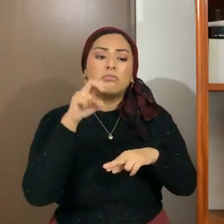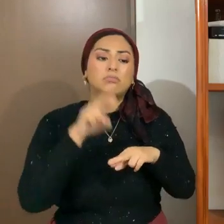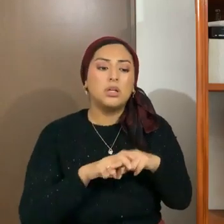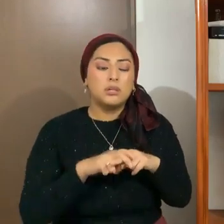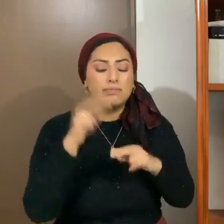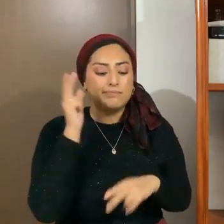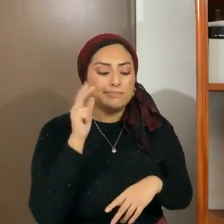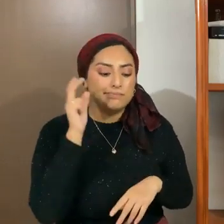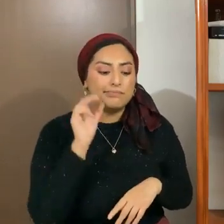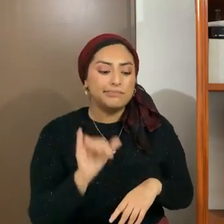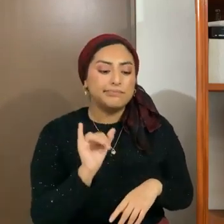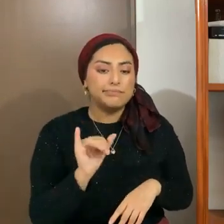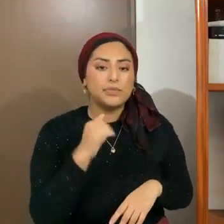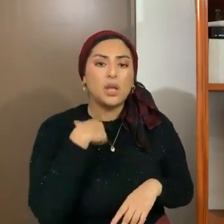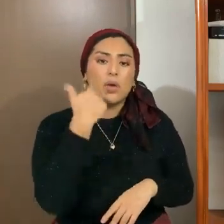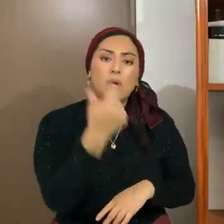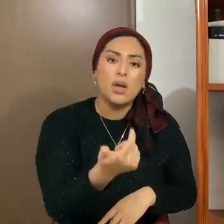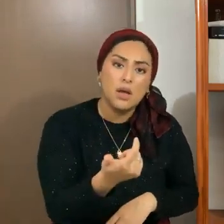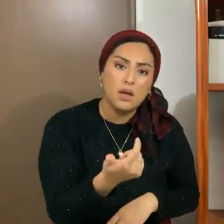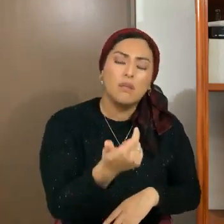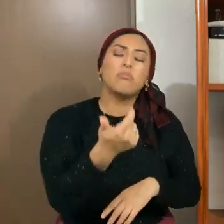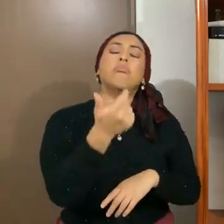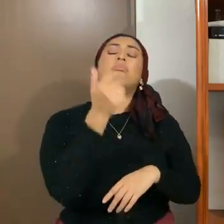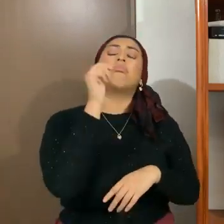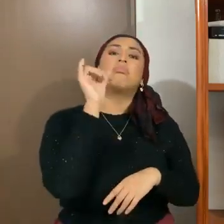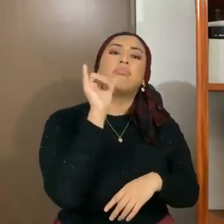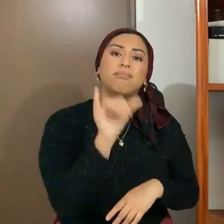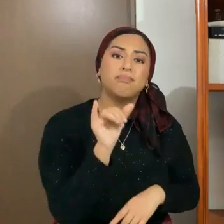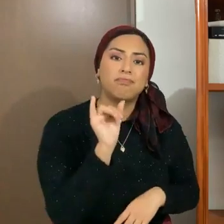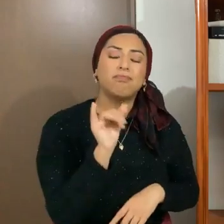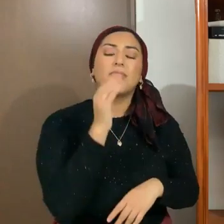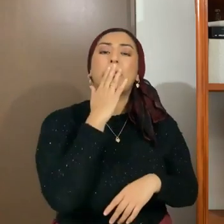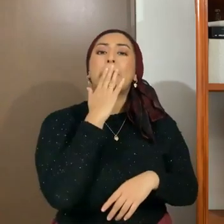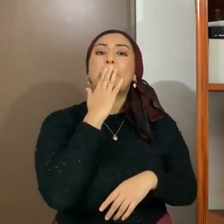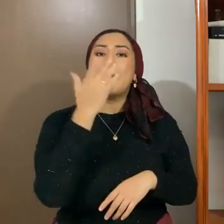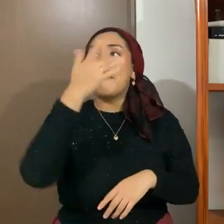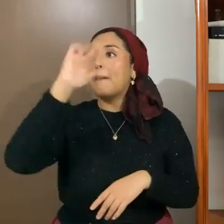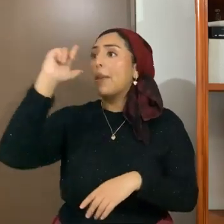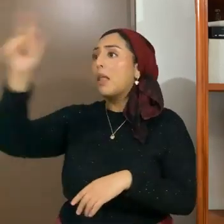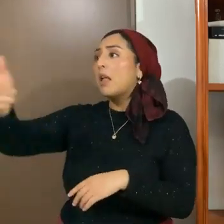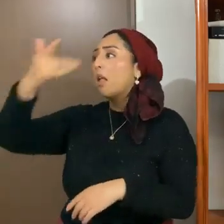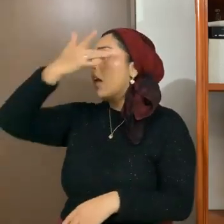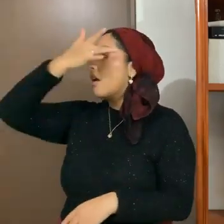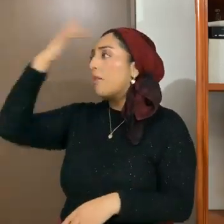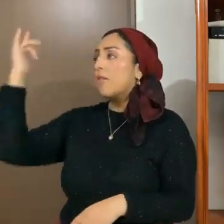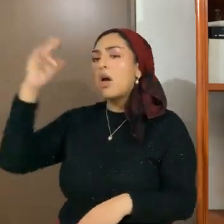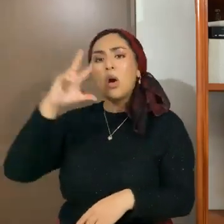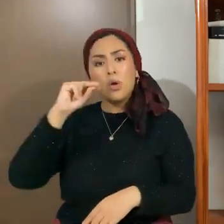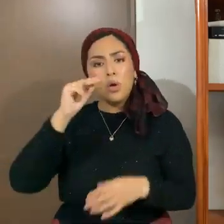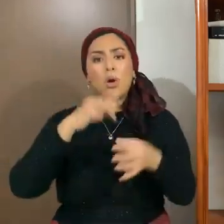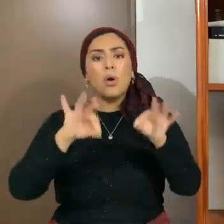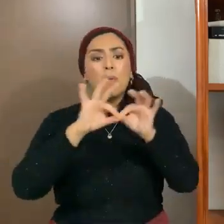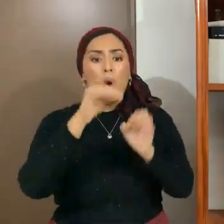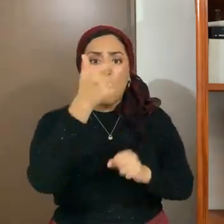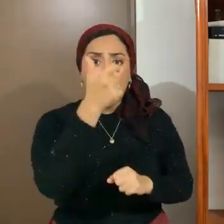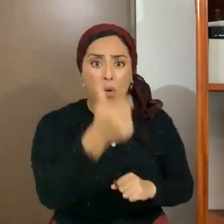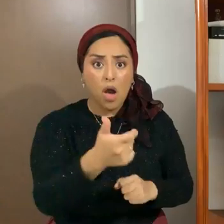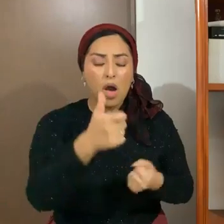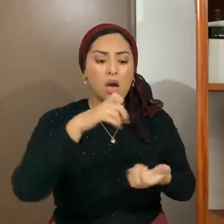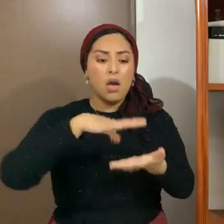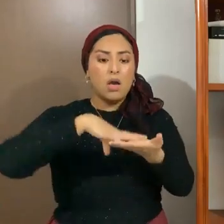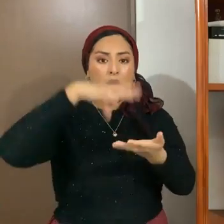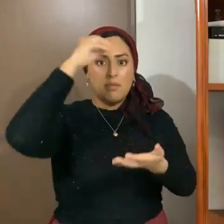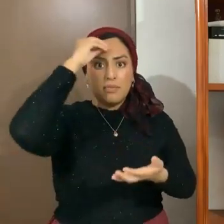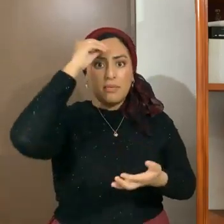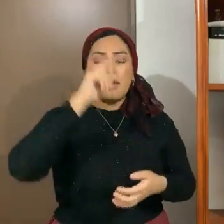la administración y que me entretenga en Shabbat para que no vea yo otras cosas malas. No, que te edifiques, que